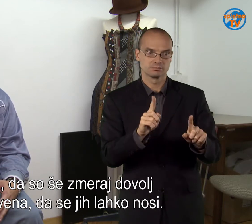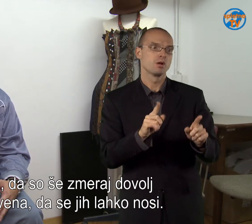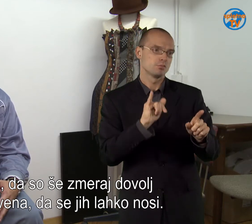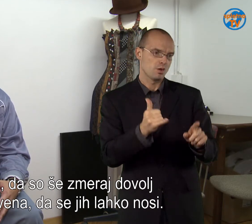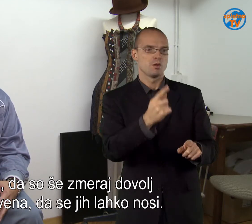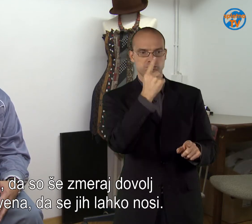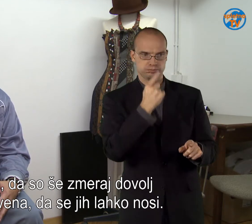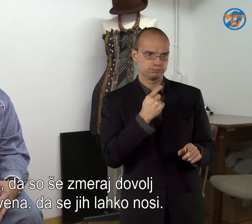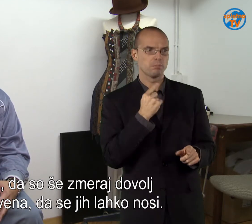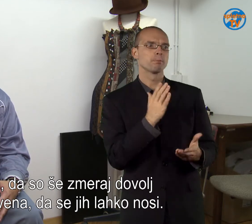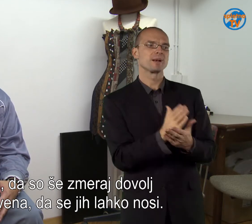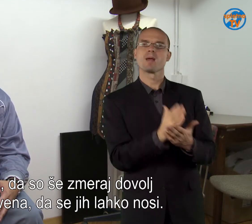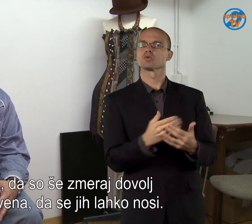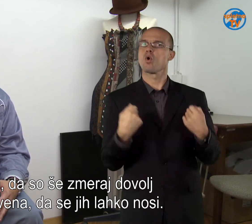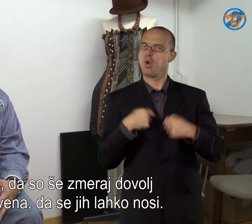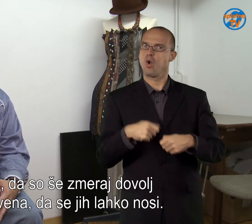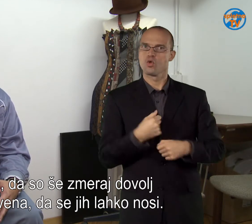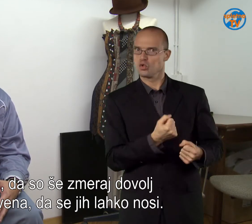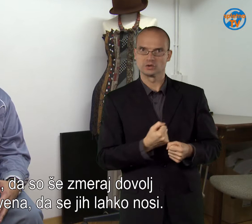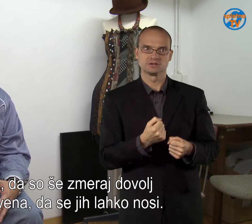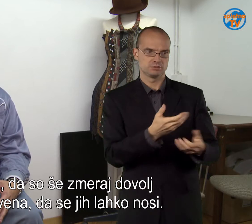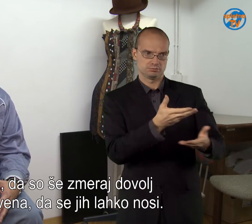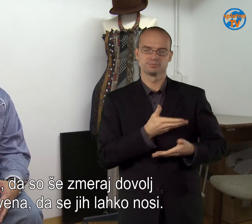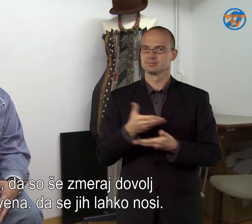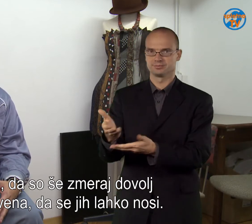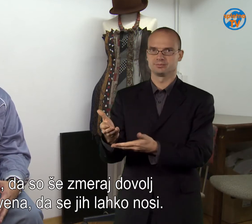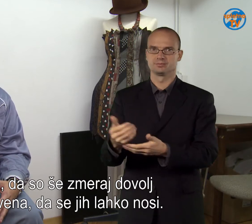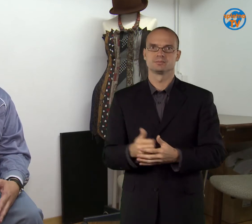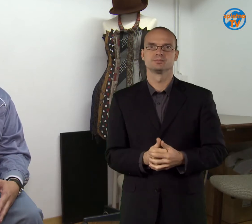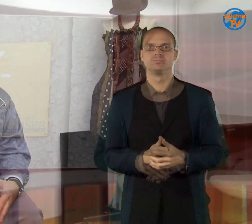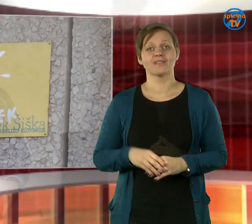zmeraj dovolj dostojanstvena, da se jih lahko nosi.